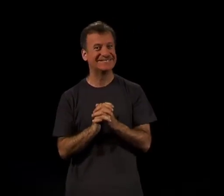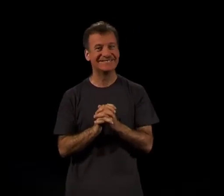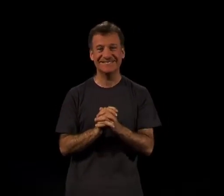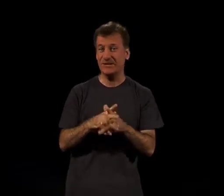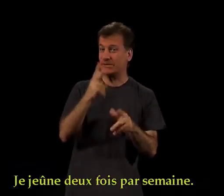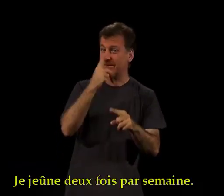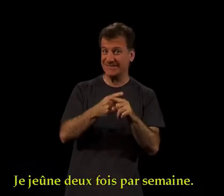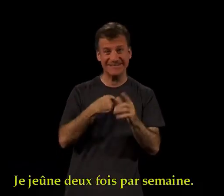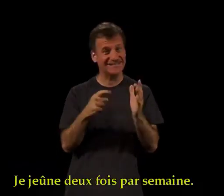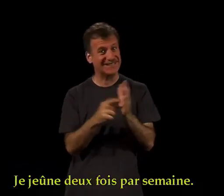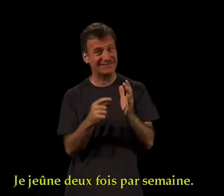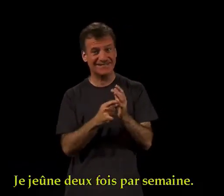Je jeûne deux fois par semaine.